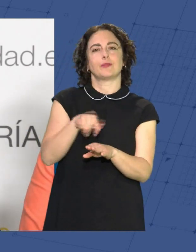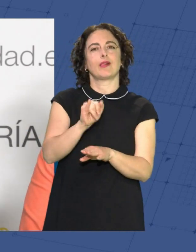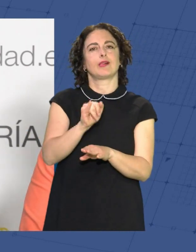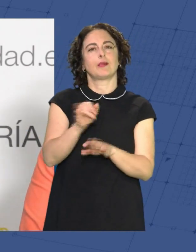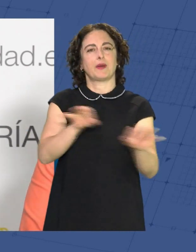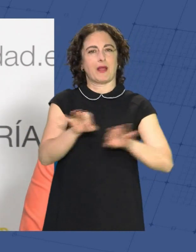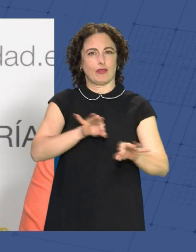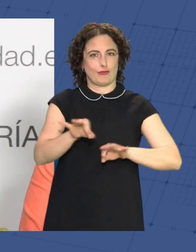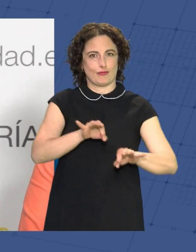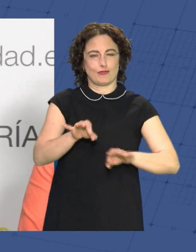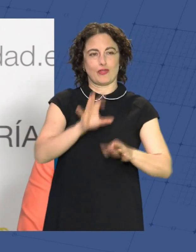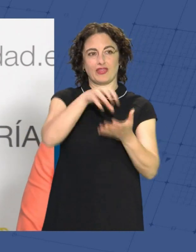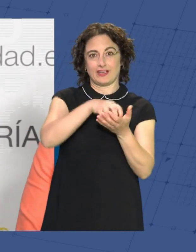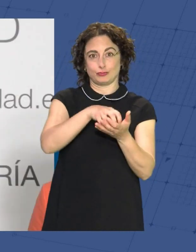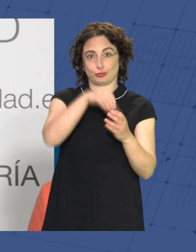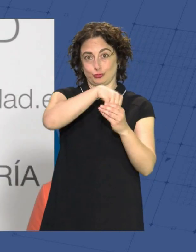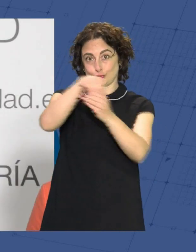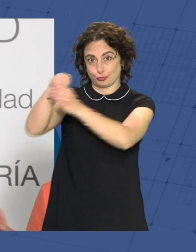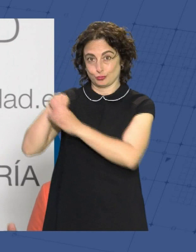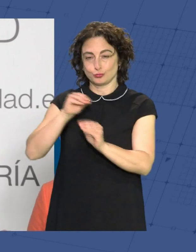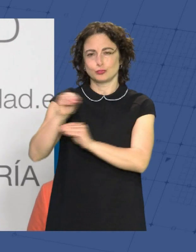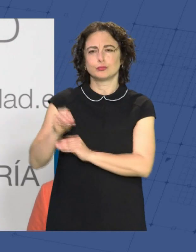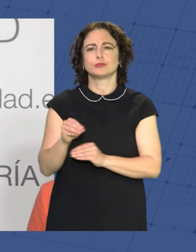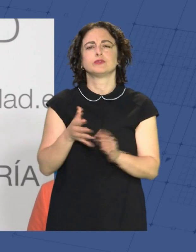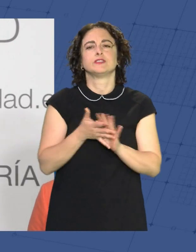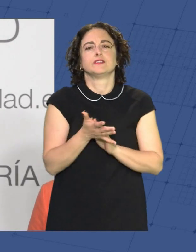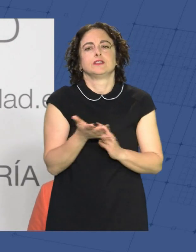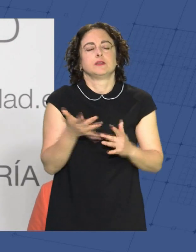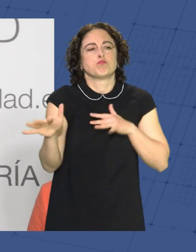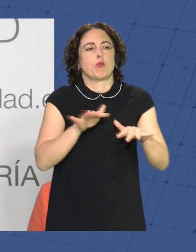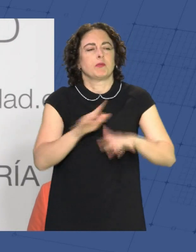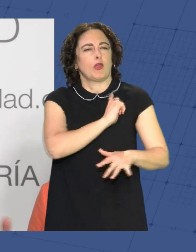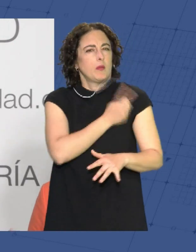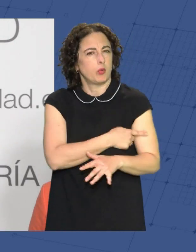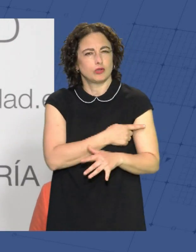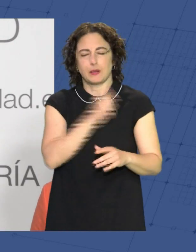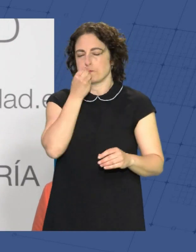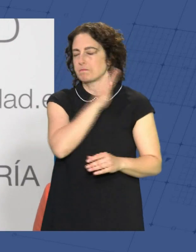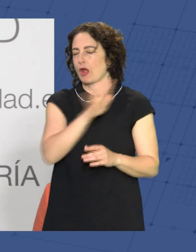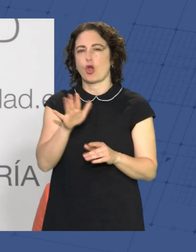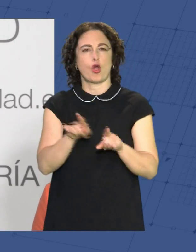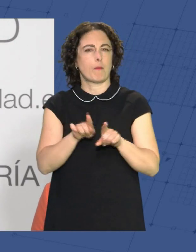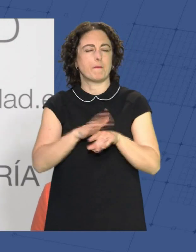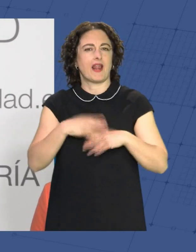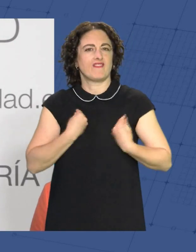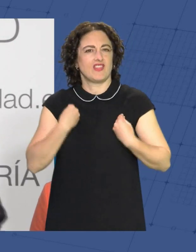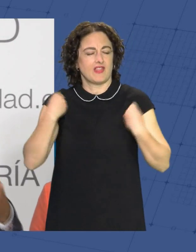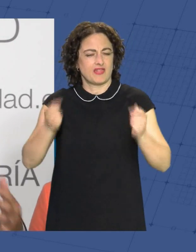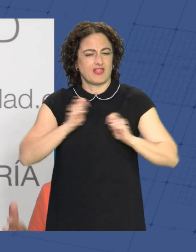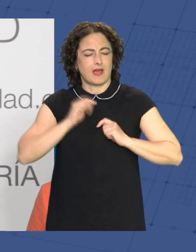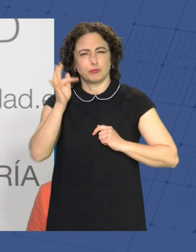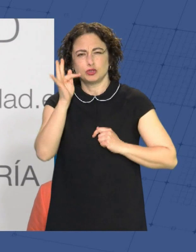preparación en los centros educativos. Hemos nacido para el movimiento que el deporte es el mejor fármaco para la vida por todos los beneficios